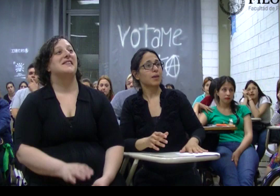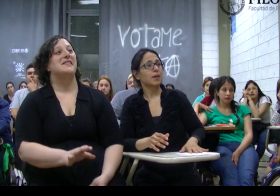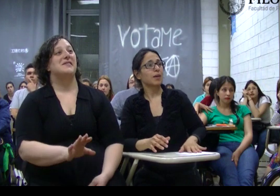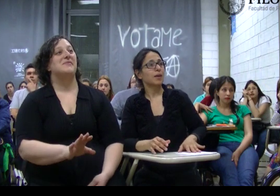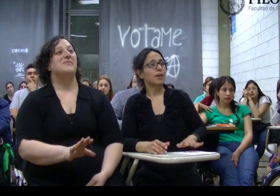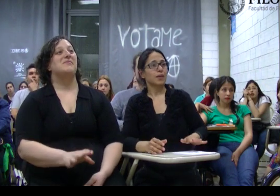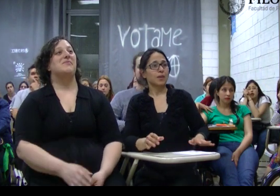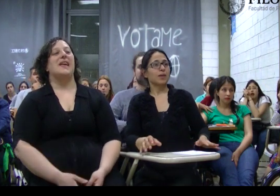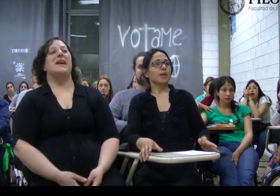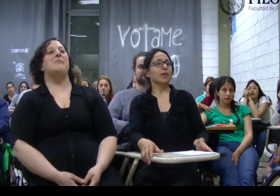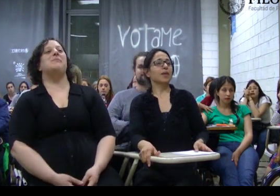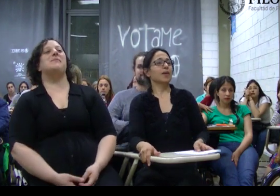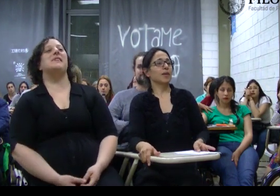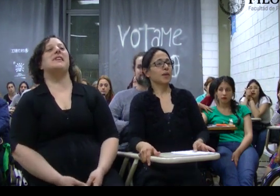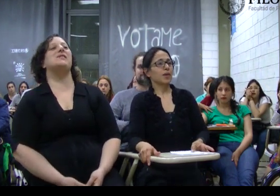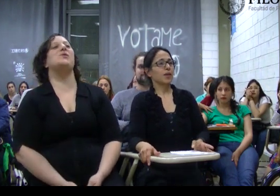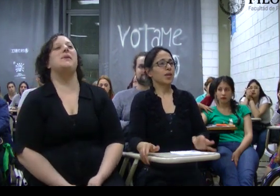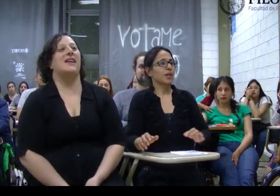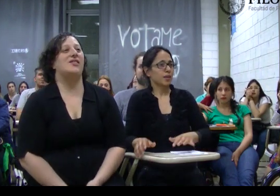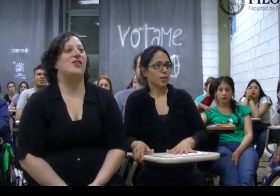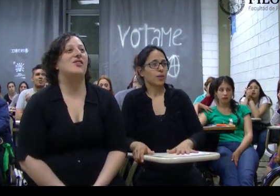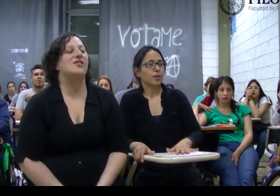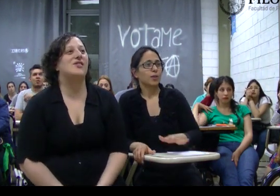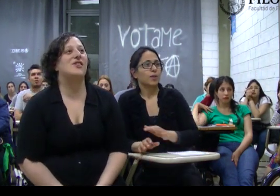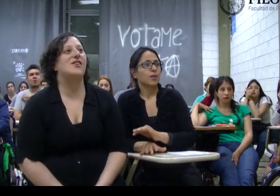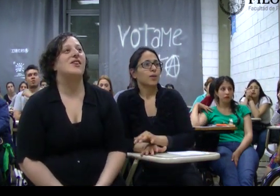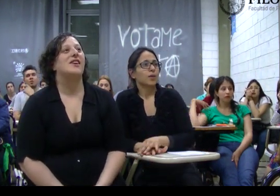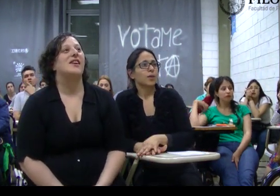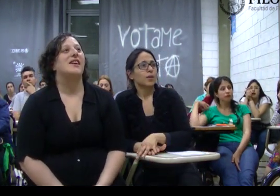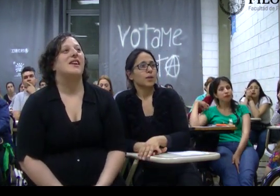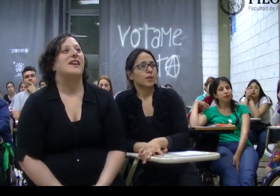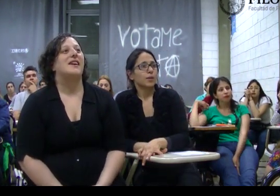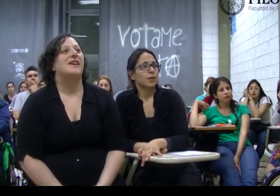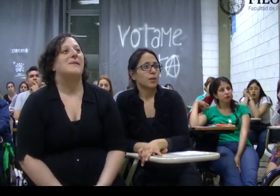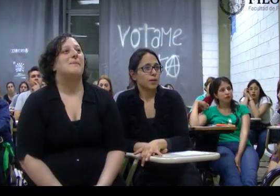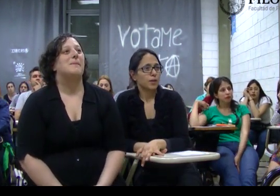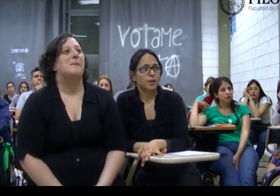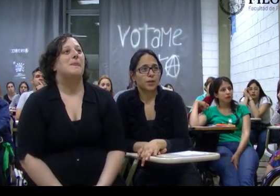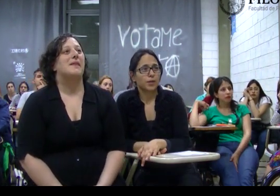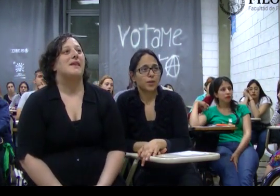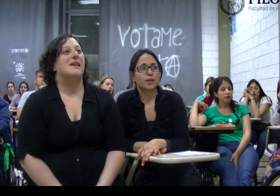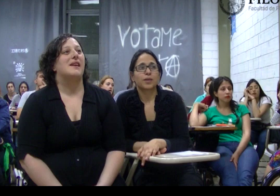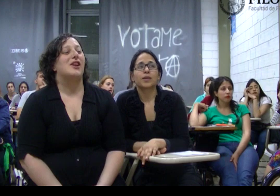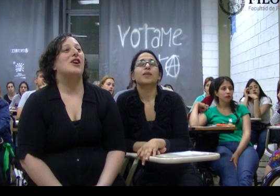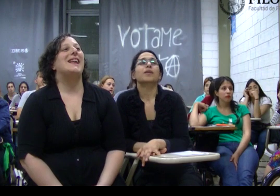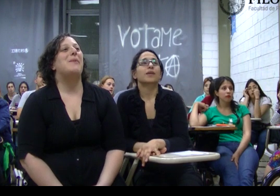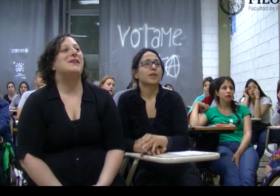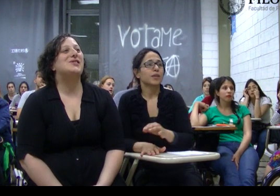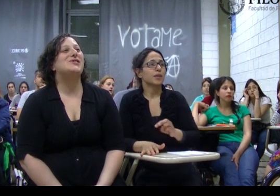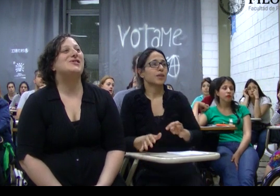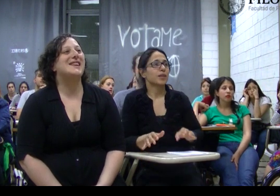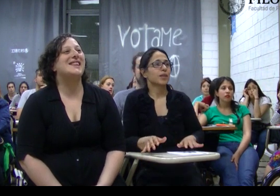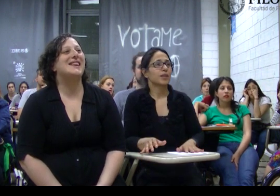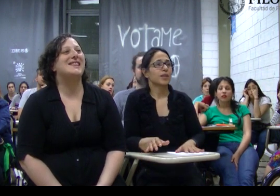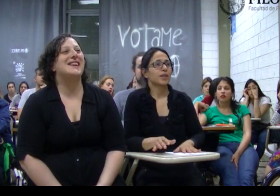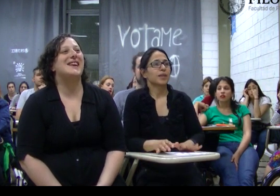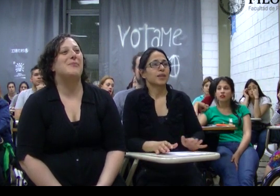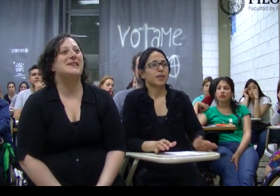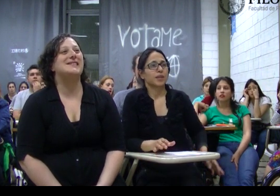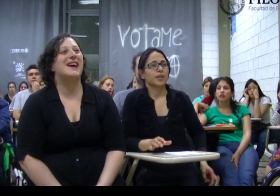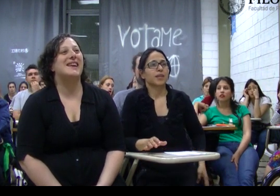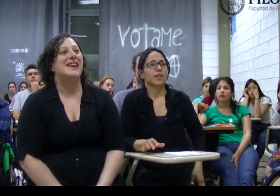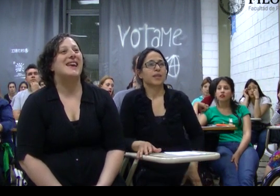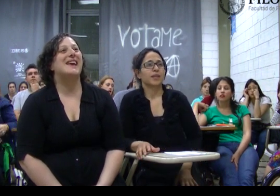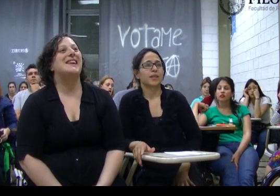¿Querés decir algo más? Resumiendo, ¿no? Lo que las personas oyentes tienen